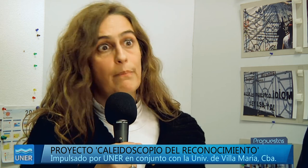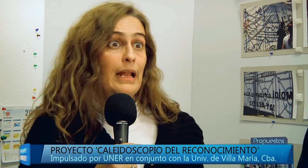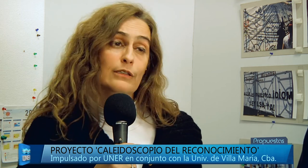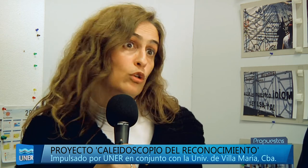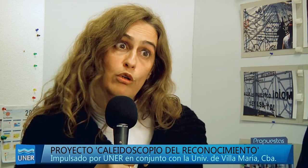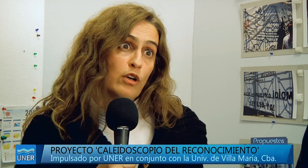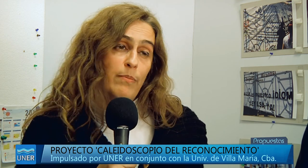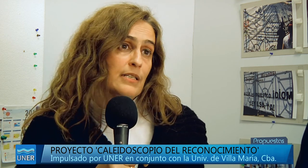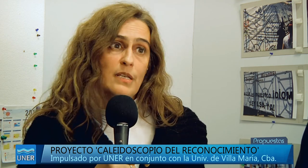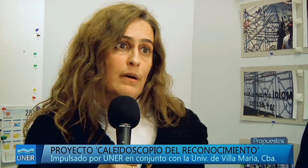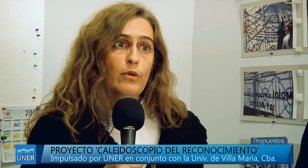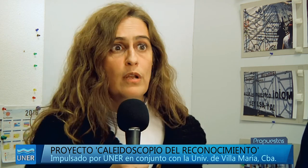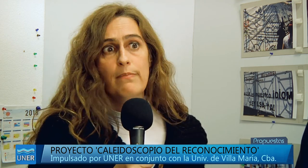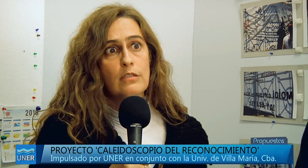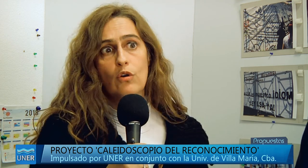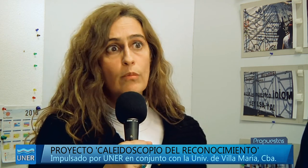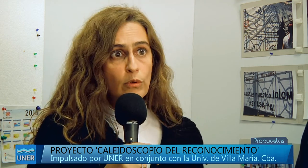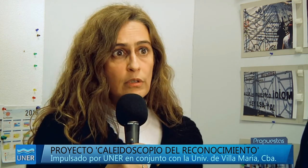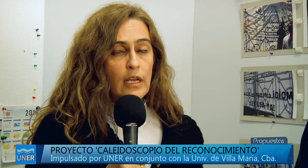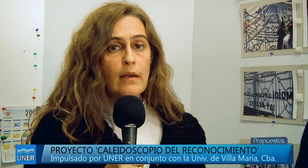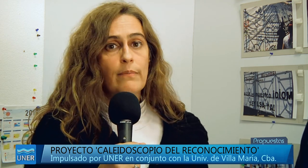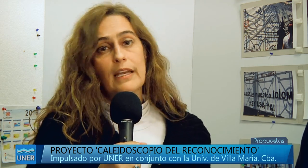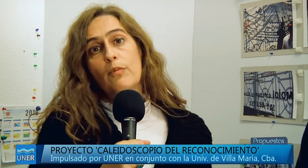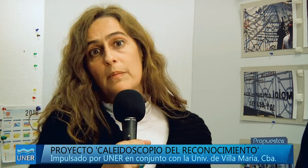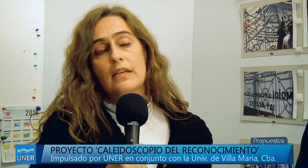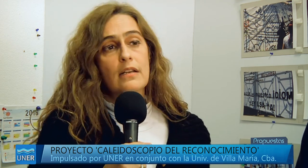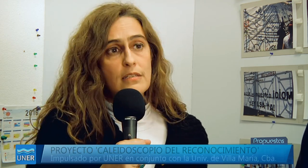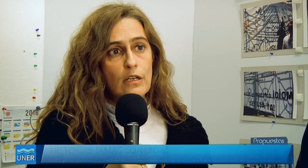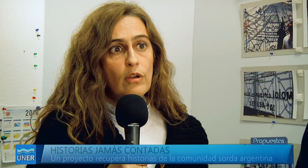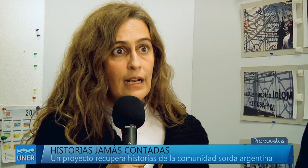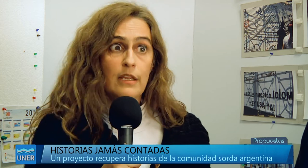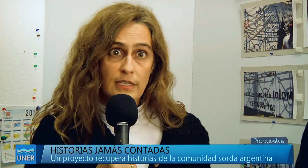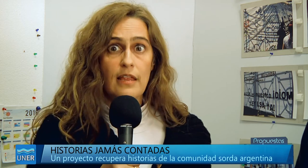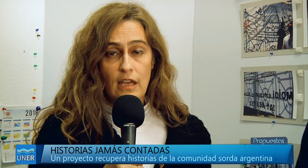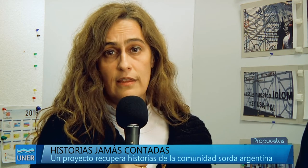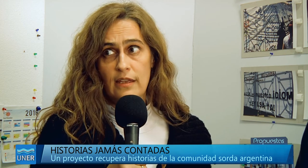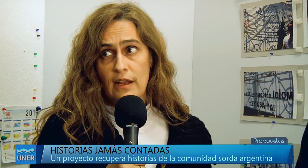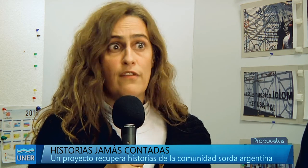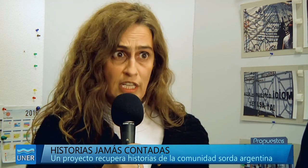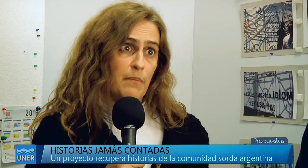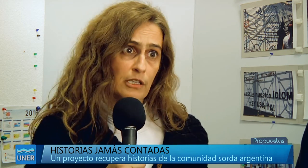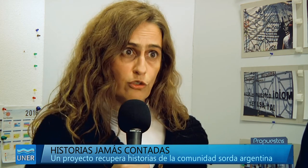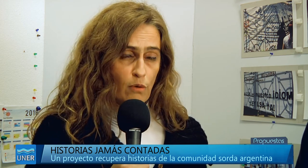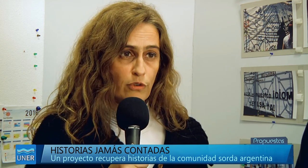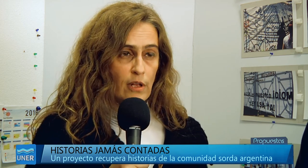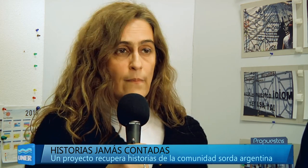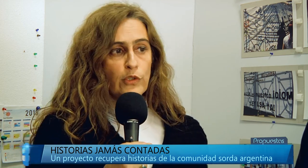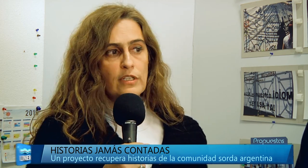para todos los que participamos de un espacio común que nos permite enriquecernos en la diversidad de quienes efectivamente somos. Entonces,